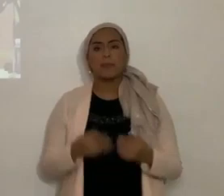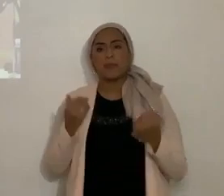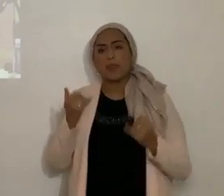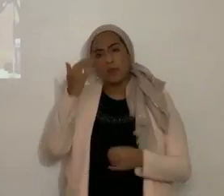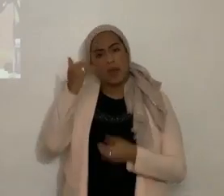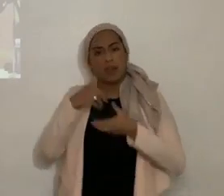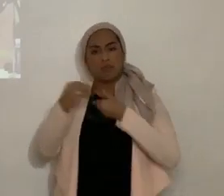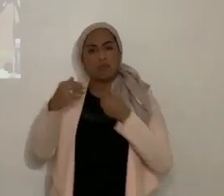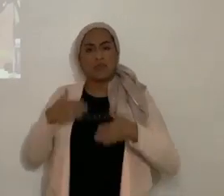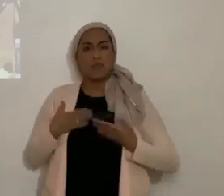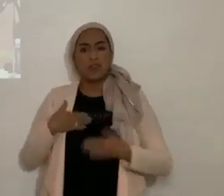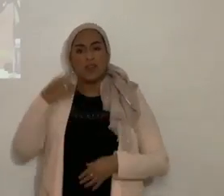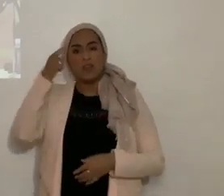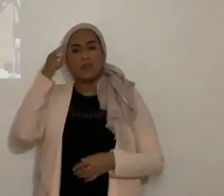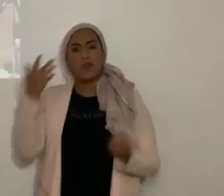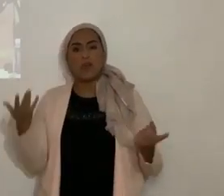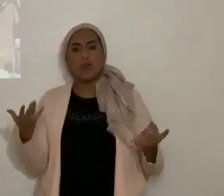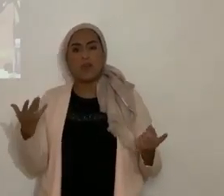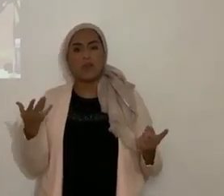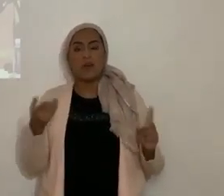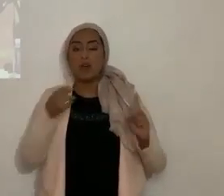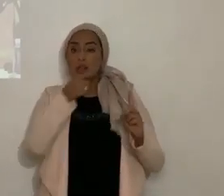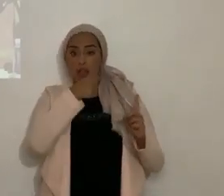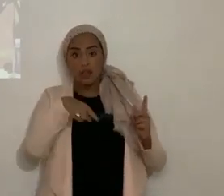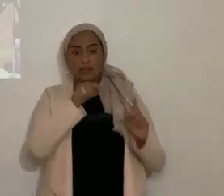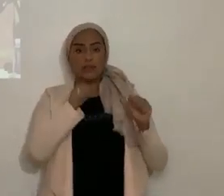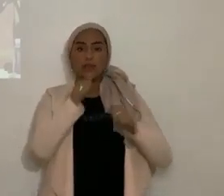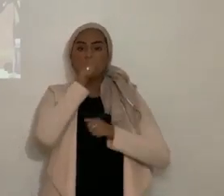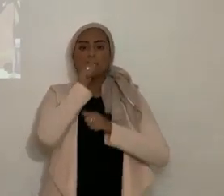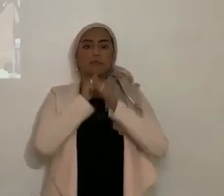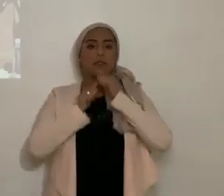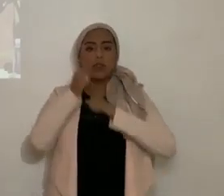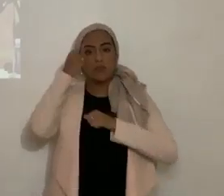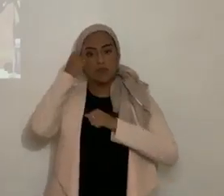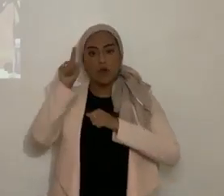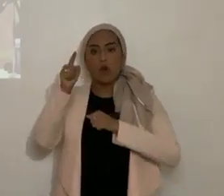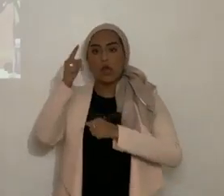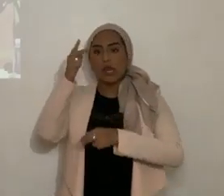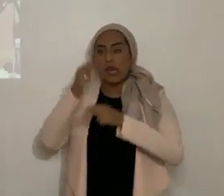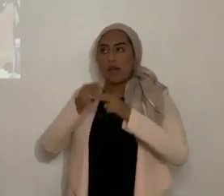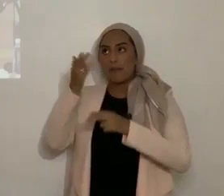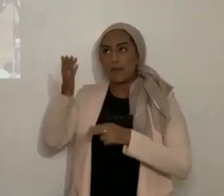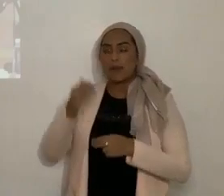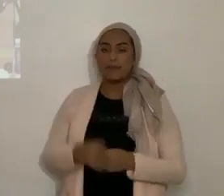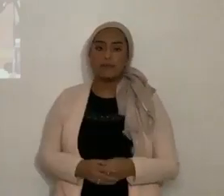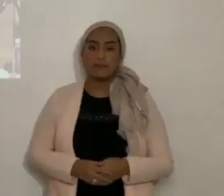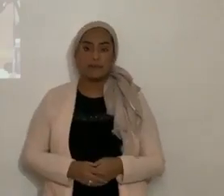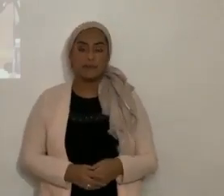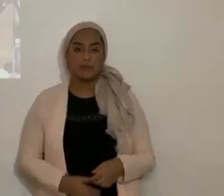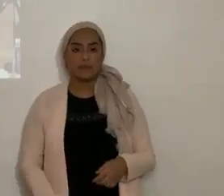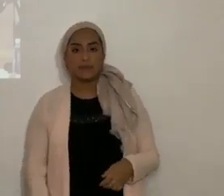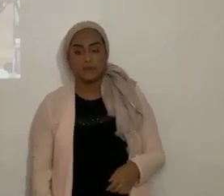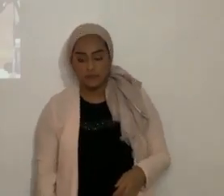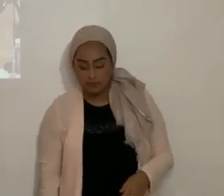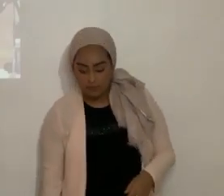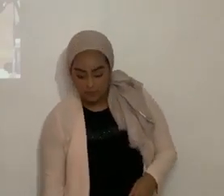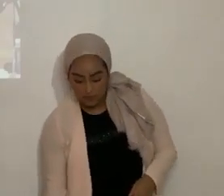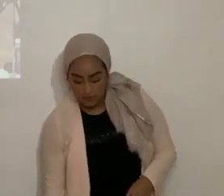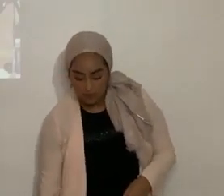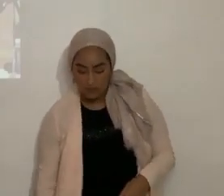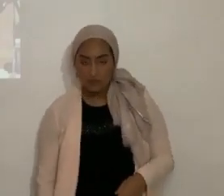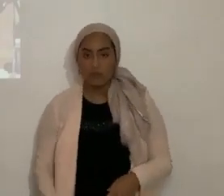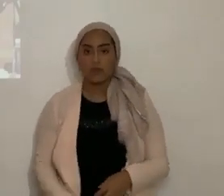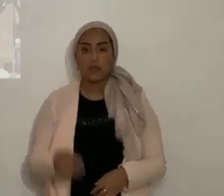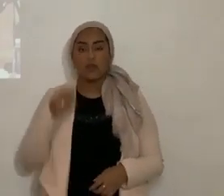qué salieron gozosos? Porque habían sido tenidos por dignos de padecer afrenta por causa del nombre. ¿Amén? Y entonces,